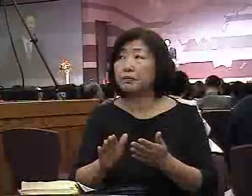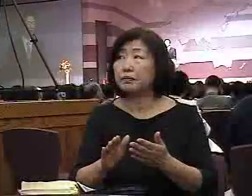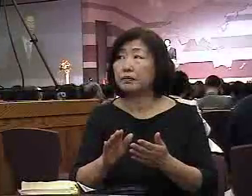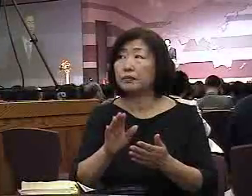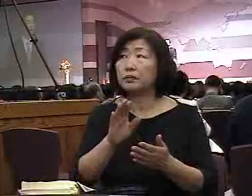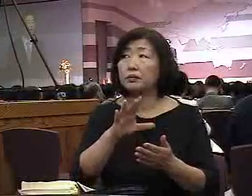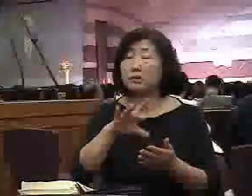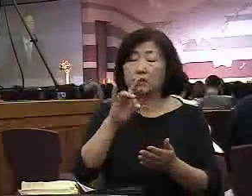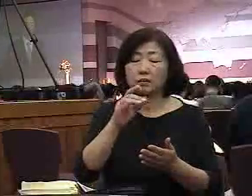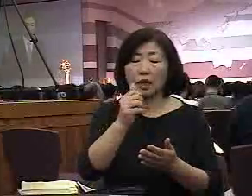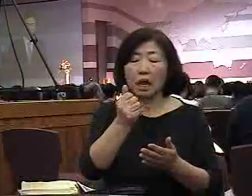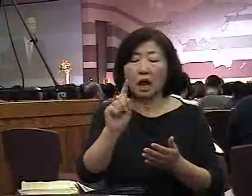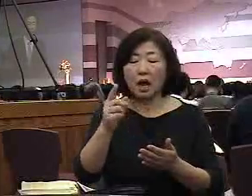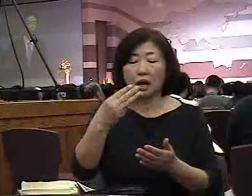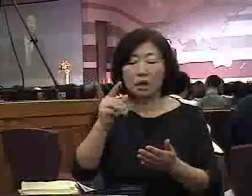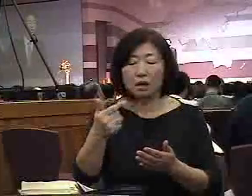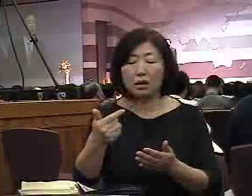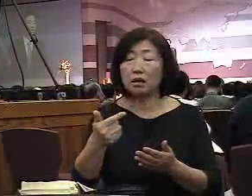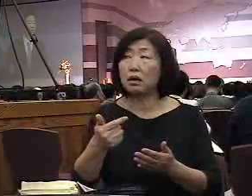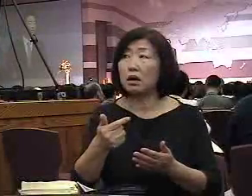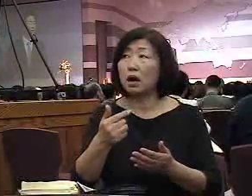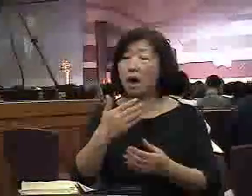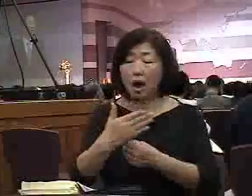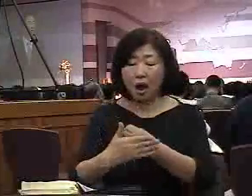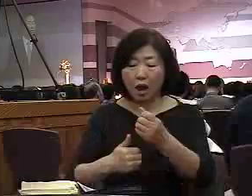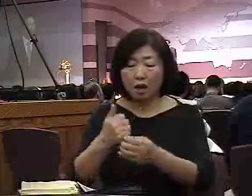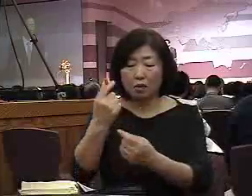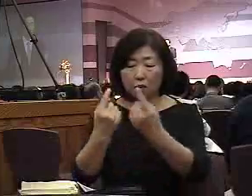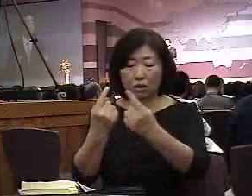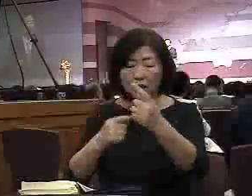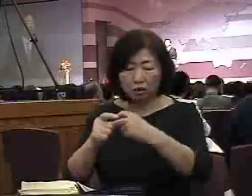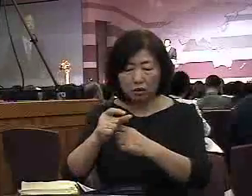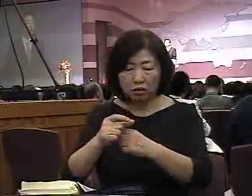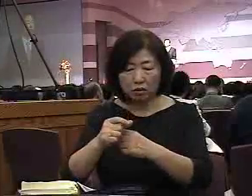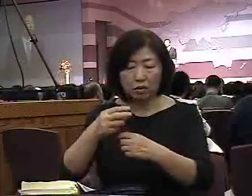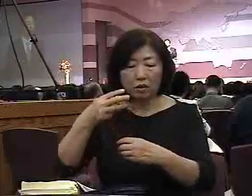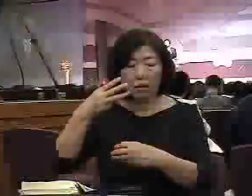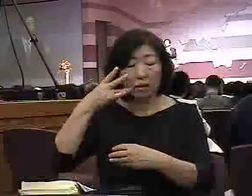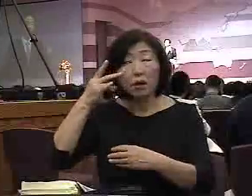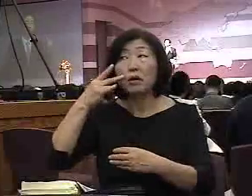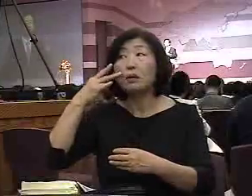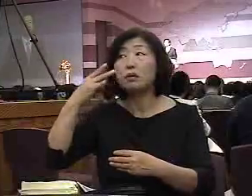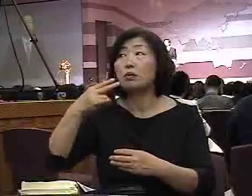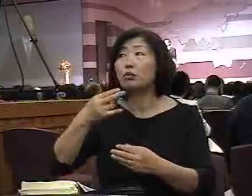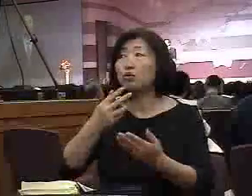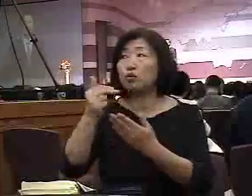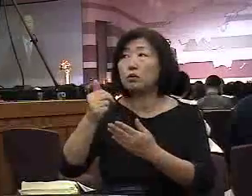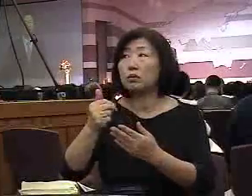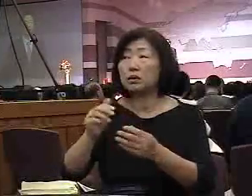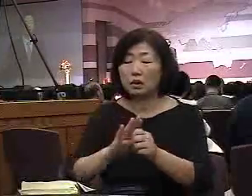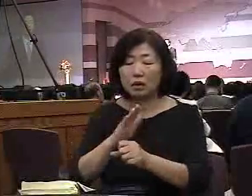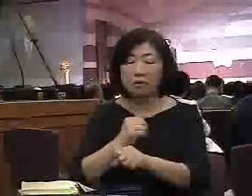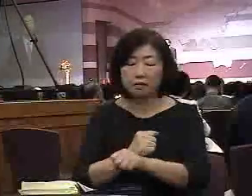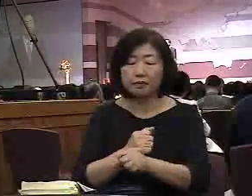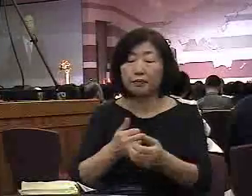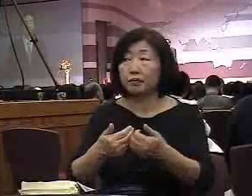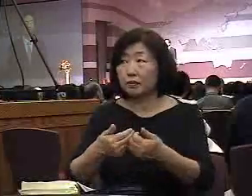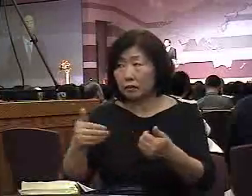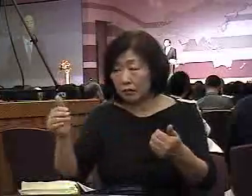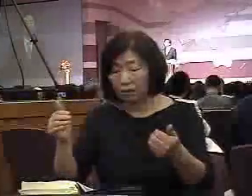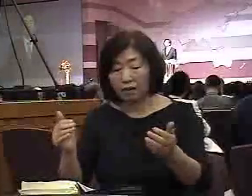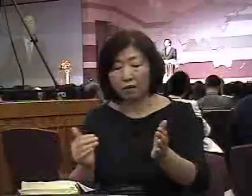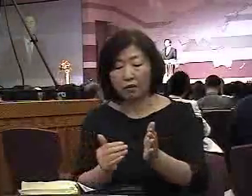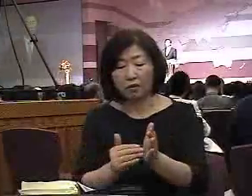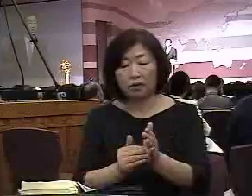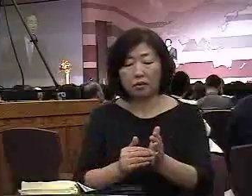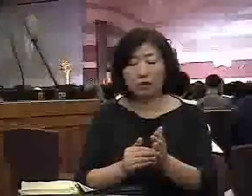하란이었죠. 아브라함아, 이 하란보다 나를 더 사랑하니? 예, 주님 사랑합니다. 아브라함이 떠났습니다.